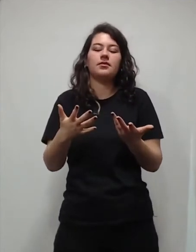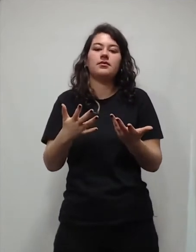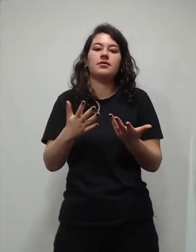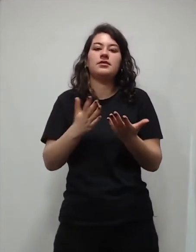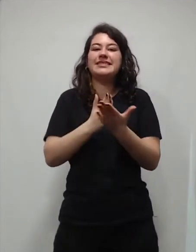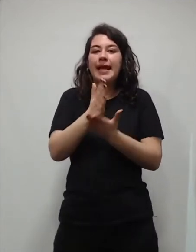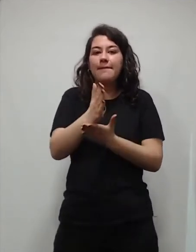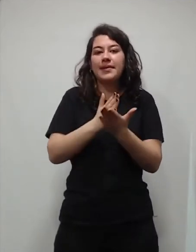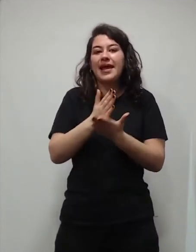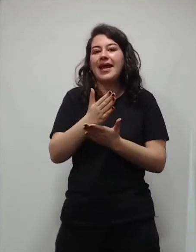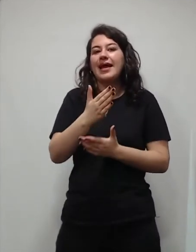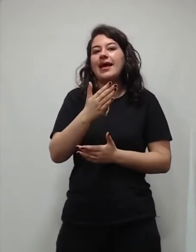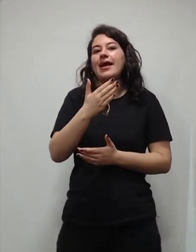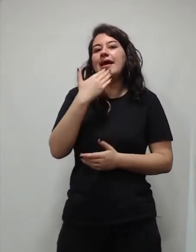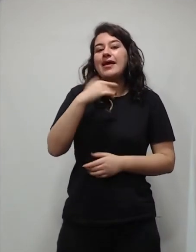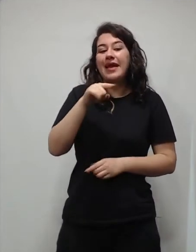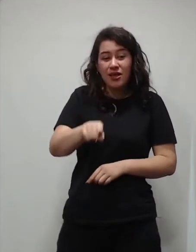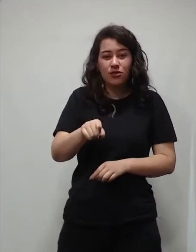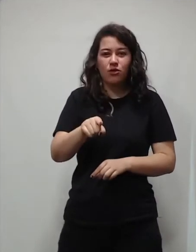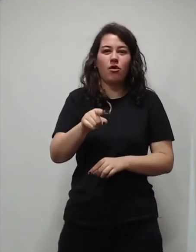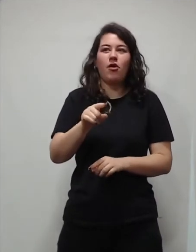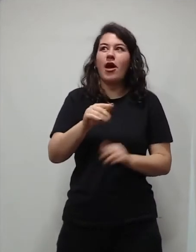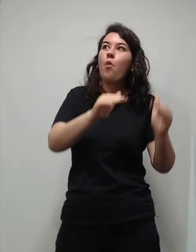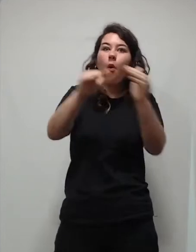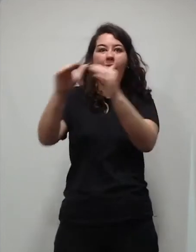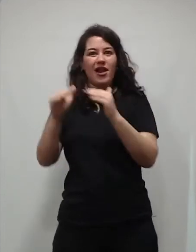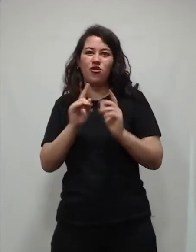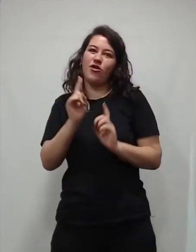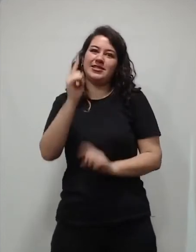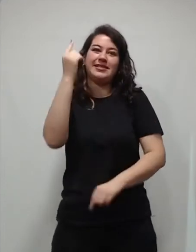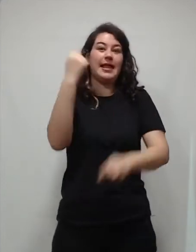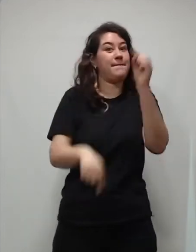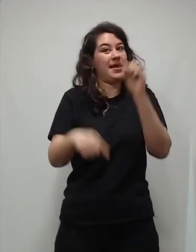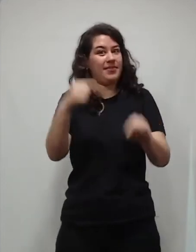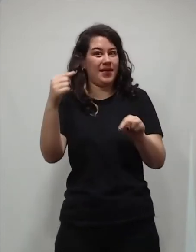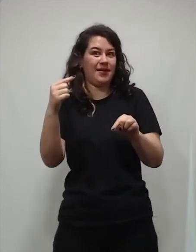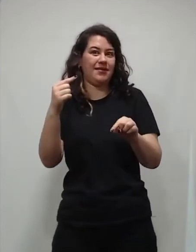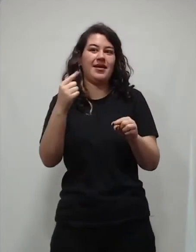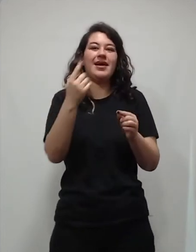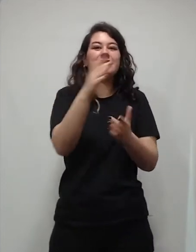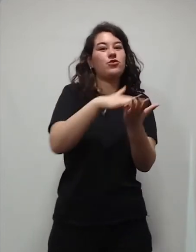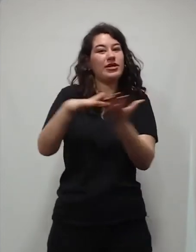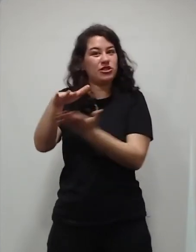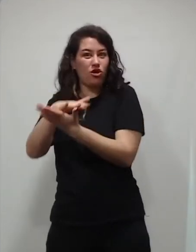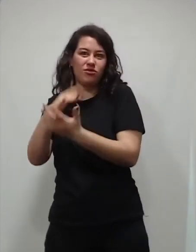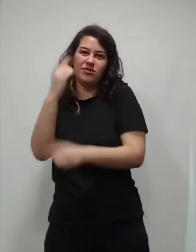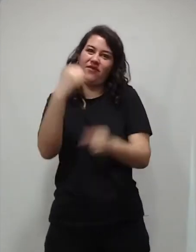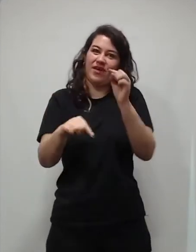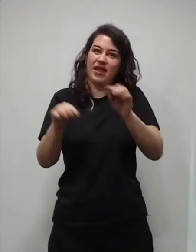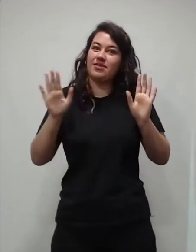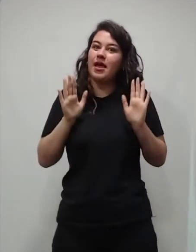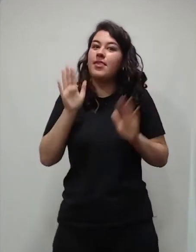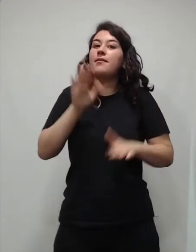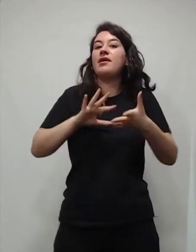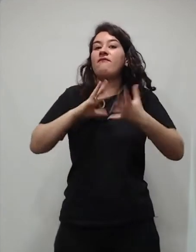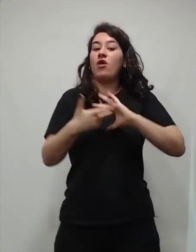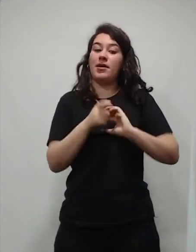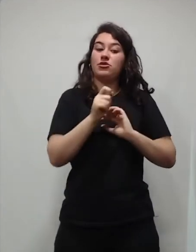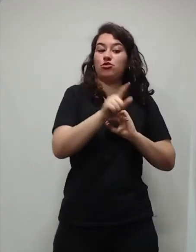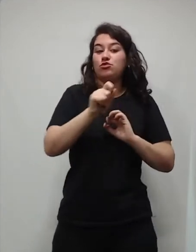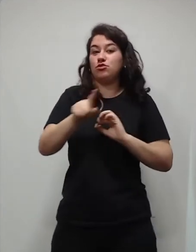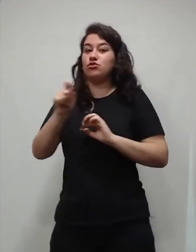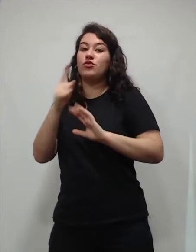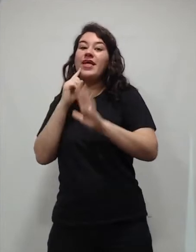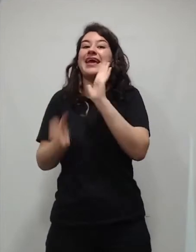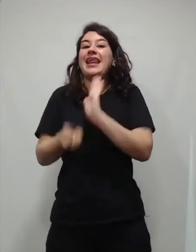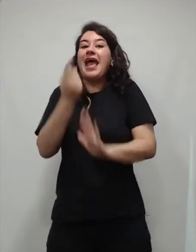entendiendo que esto es absolutamente diverso. Hay muchos puntos de partida, por lo tanto, muchas formas de construir